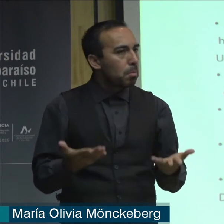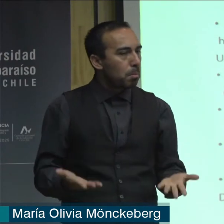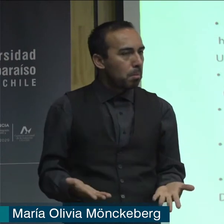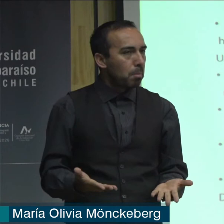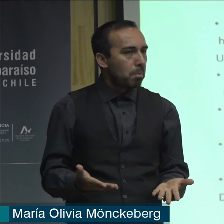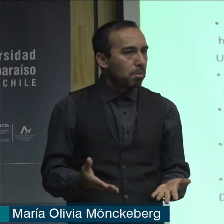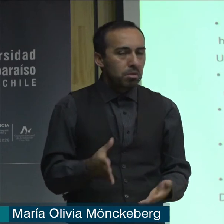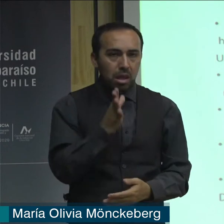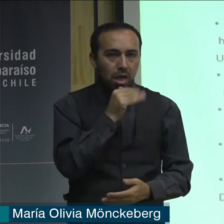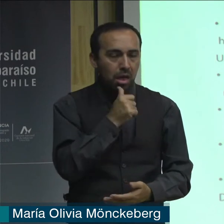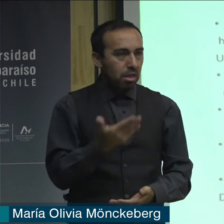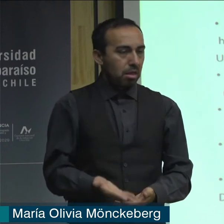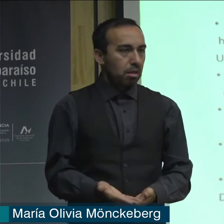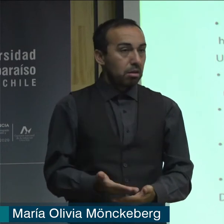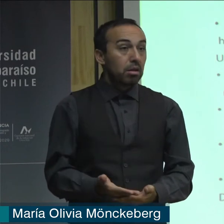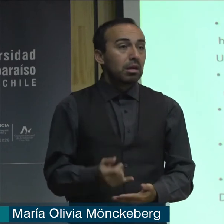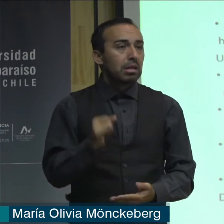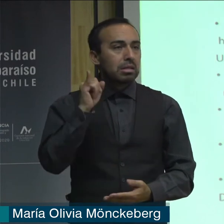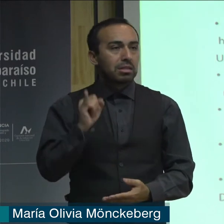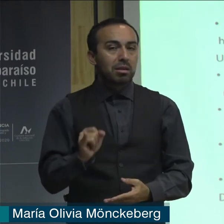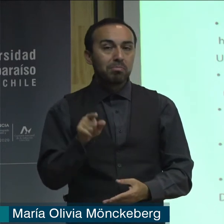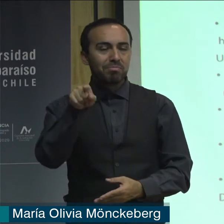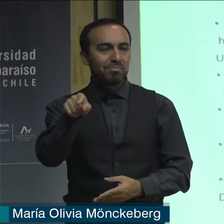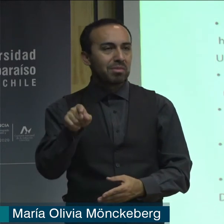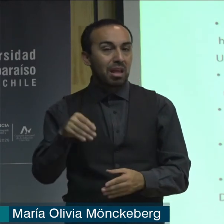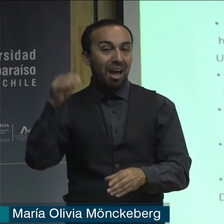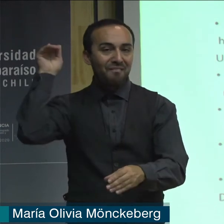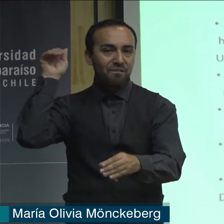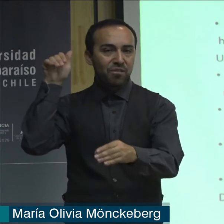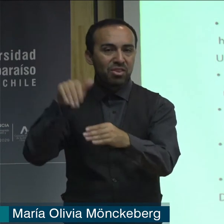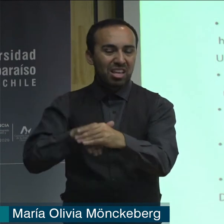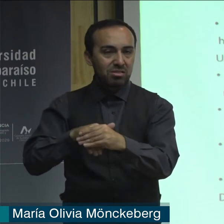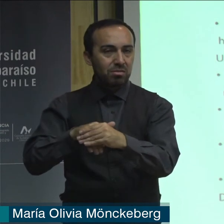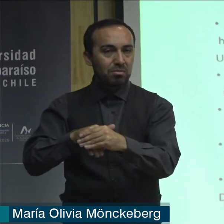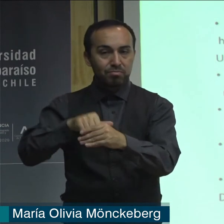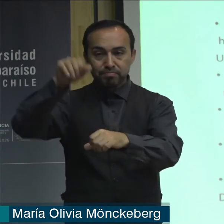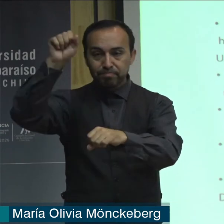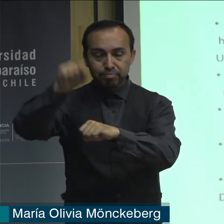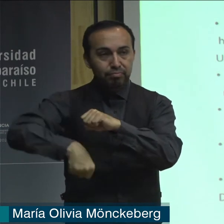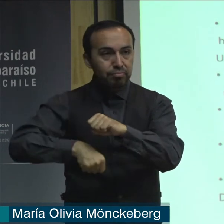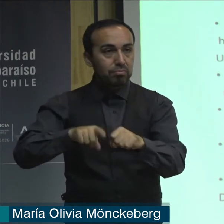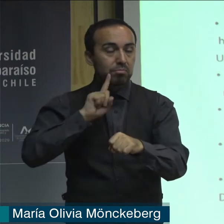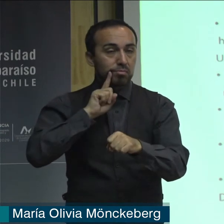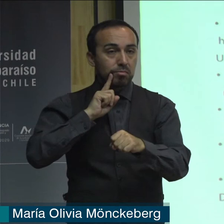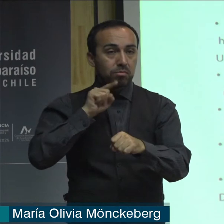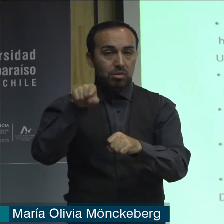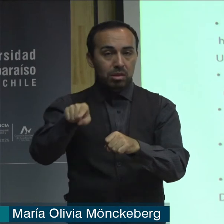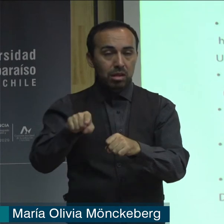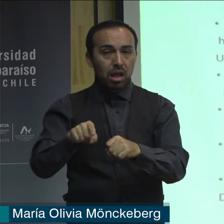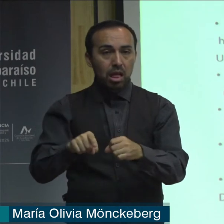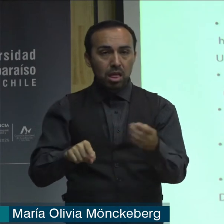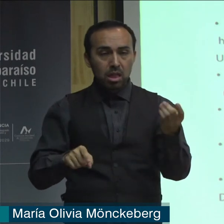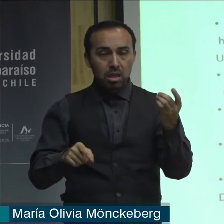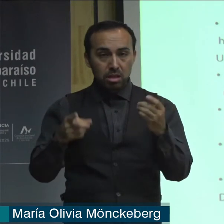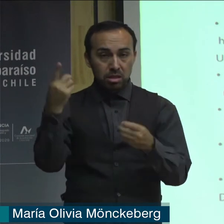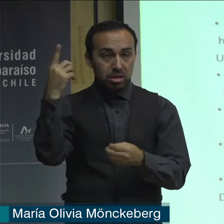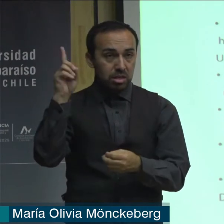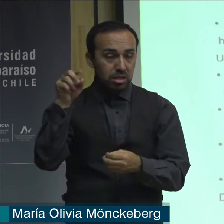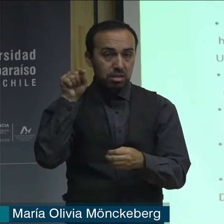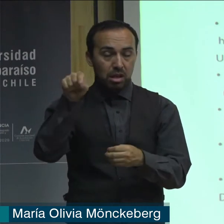en la votación de la derecha ha sido un bloque a mí me impresionó por ejemplo cuando fue lo del lucro en 2011